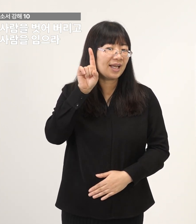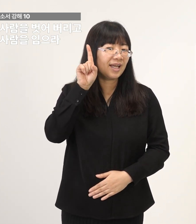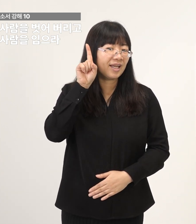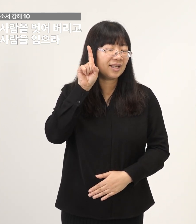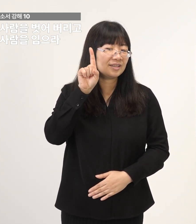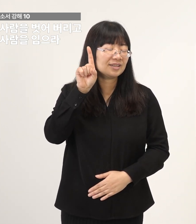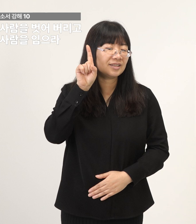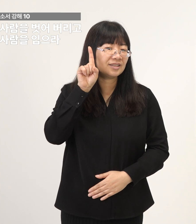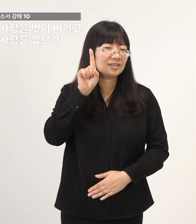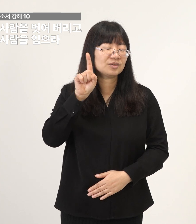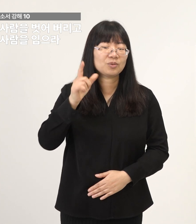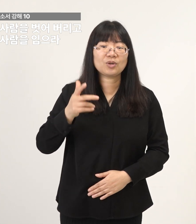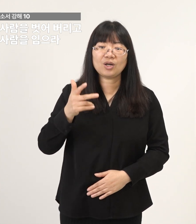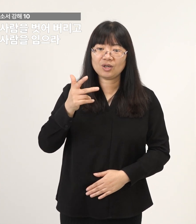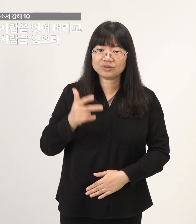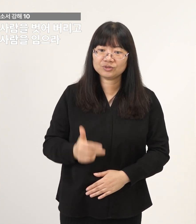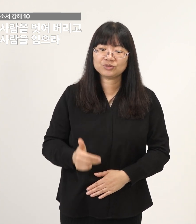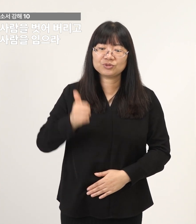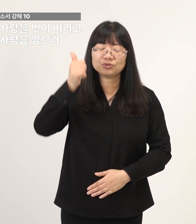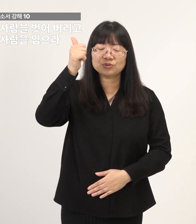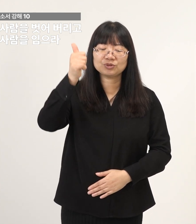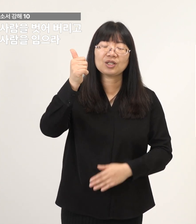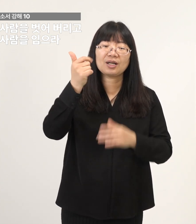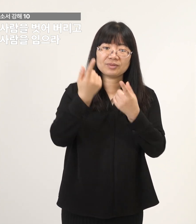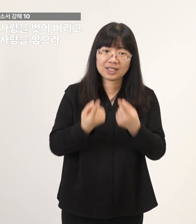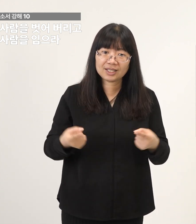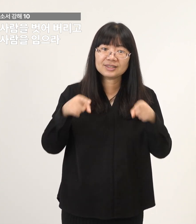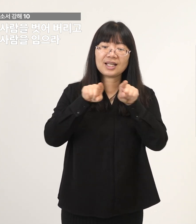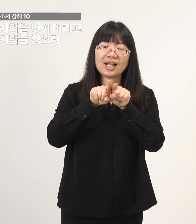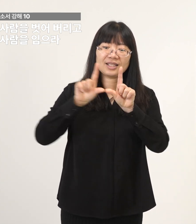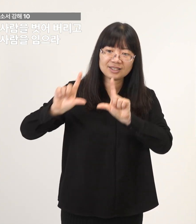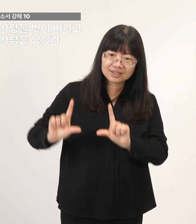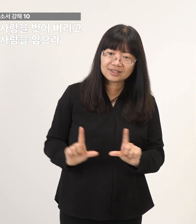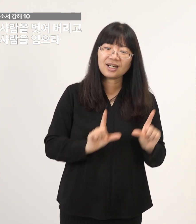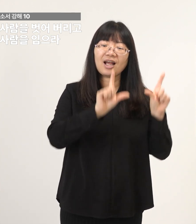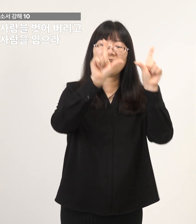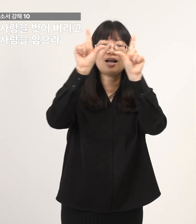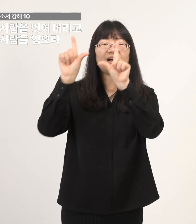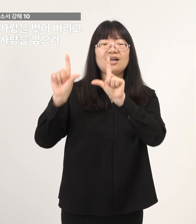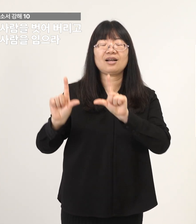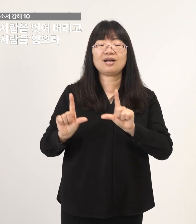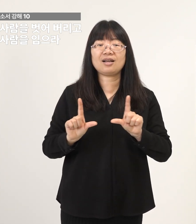오늘도 내일도 주 함께